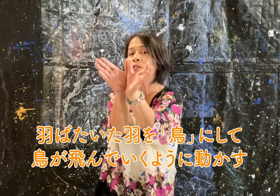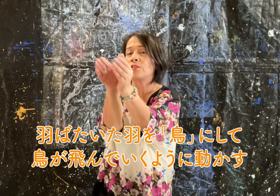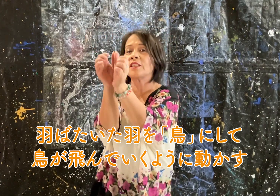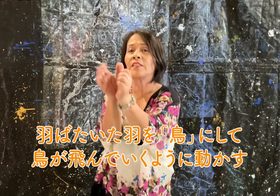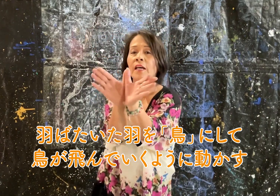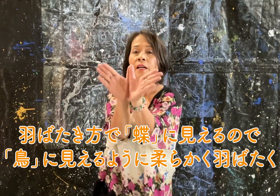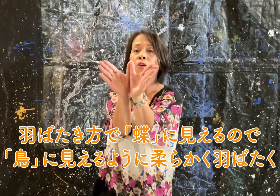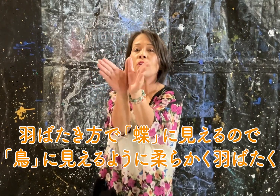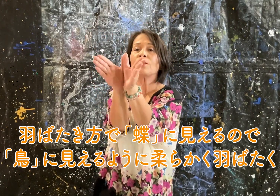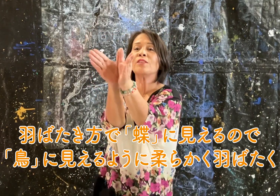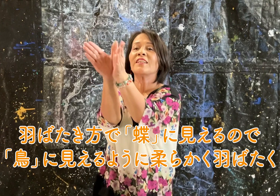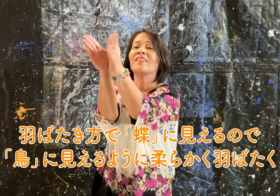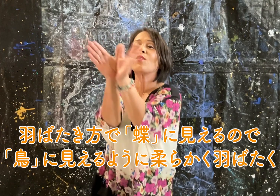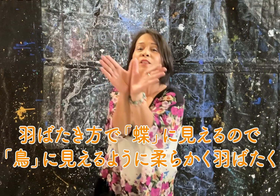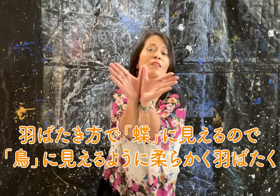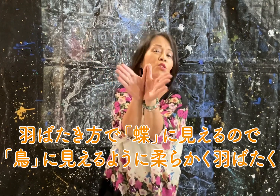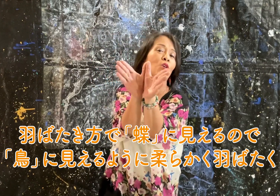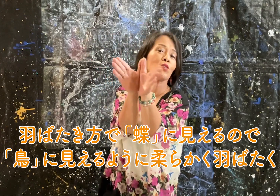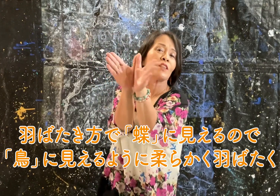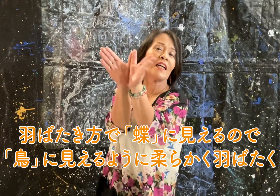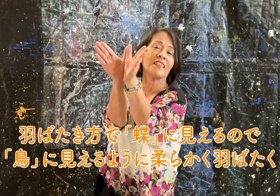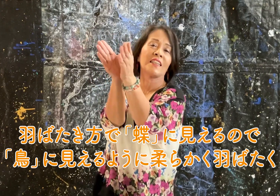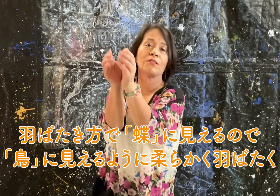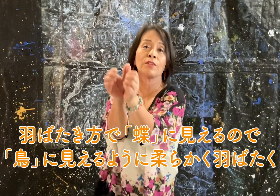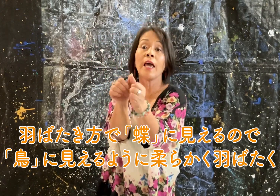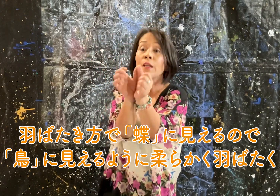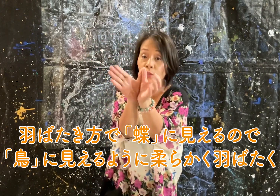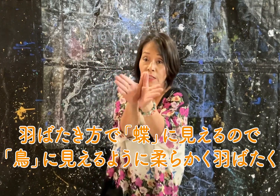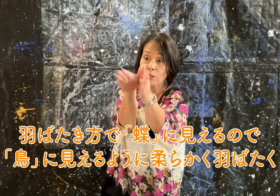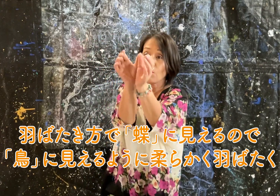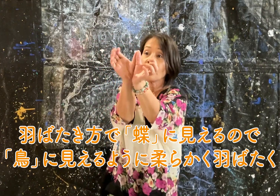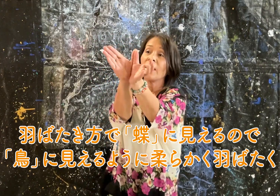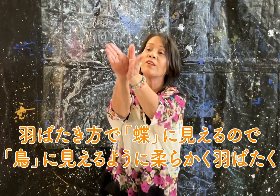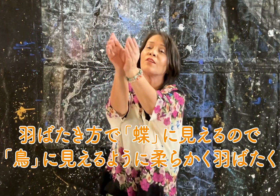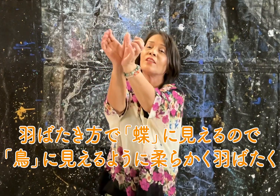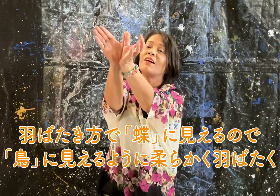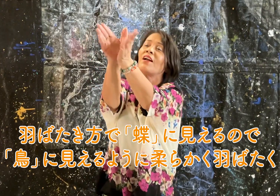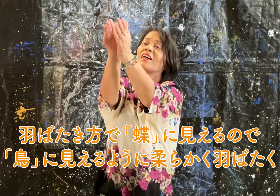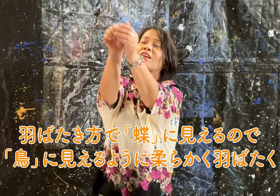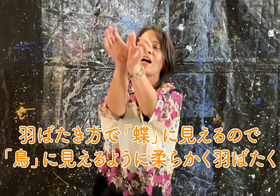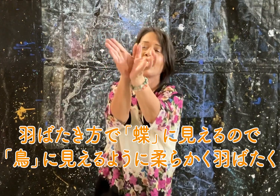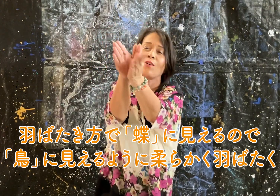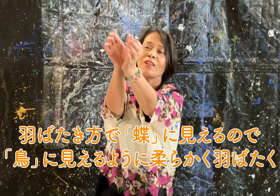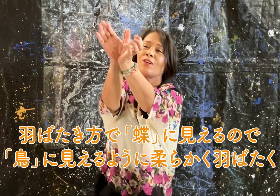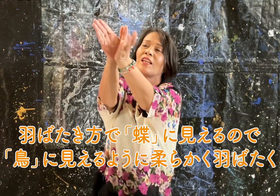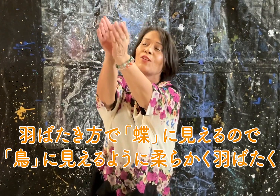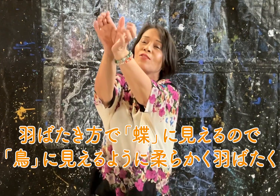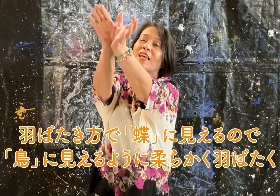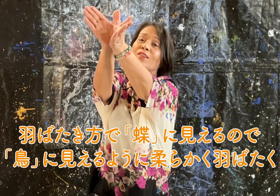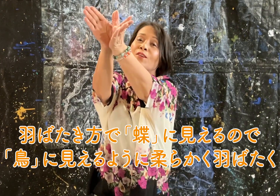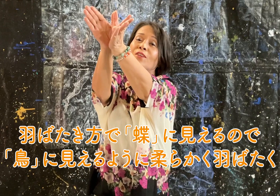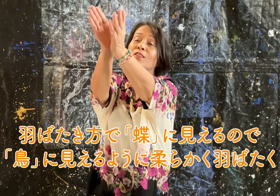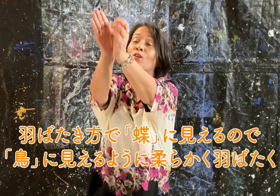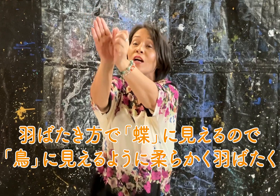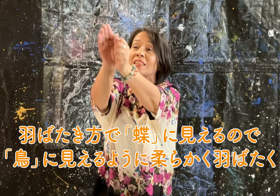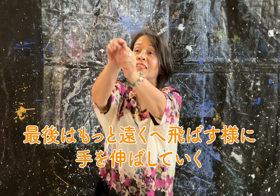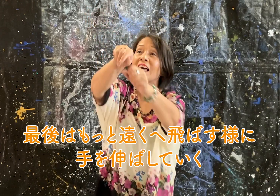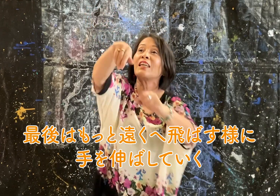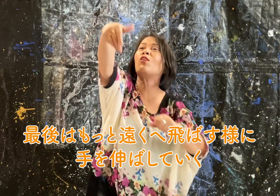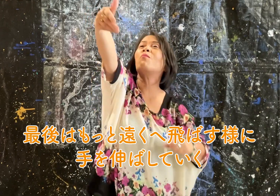必要ですこういう風じゃないこれだと蝶々になっちゃうので鳥が飛んでいくように柔らかく羽を広げて飛んでいくここに動かして最後